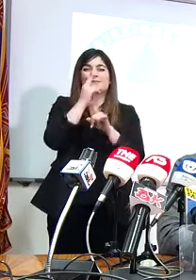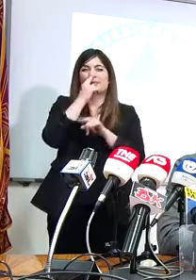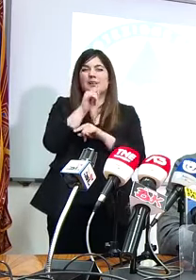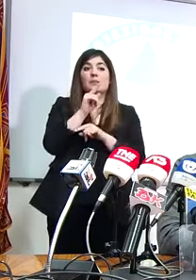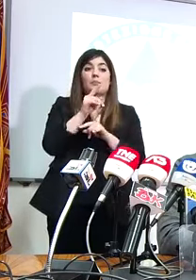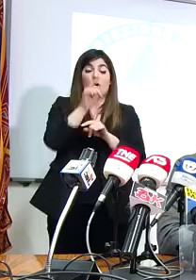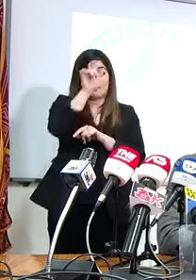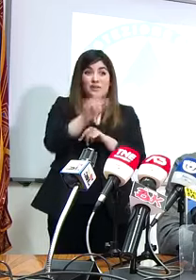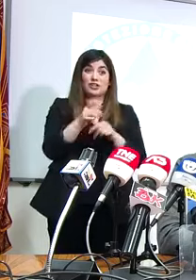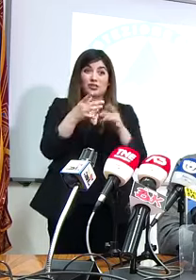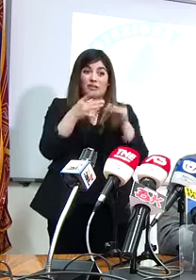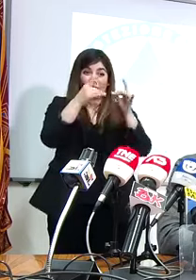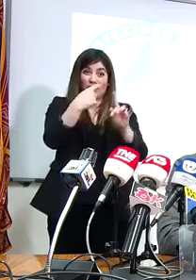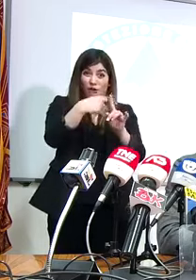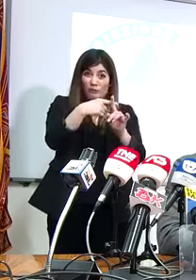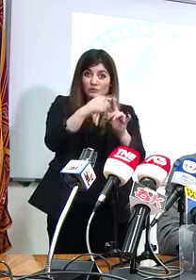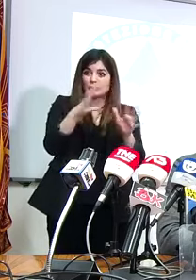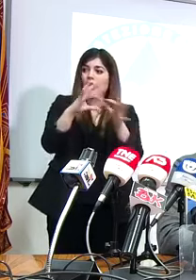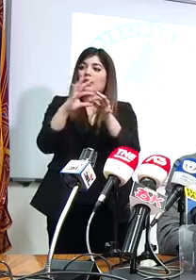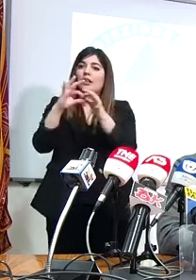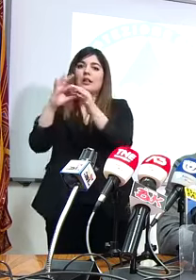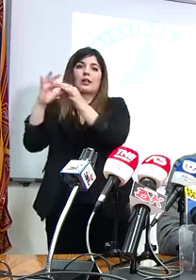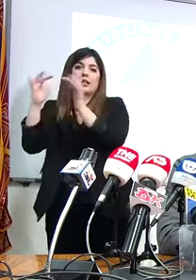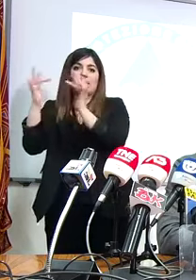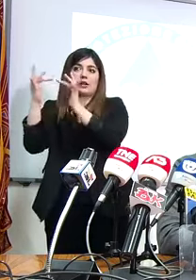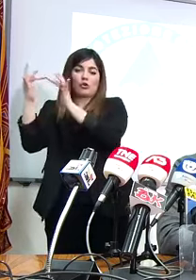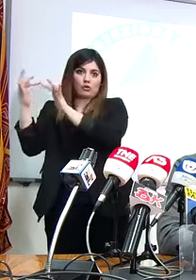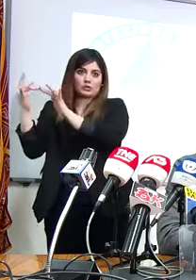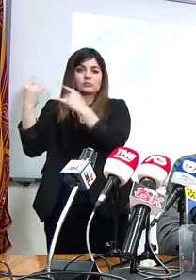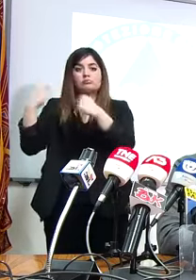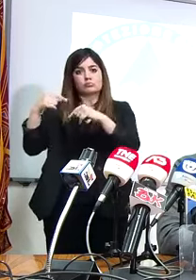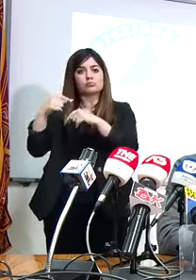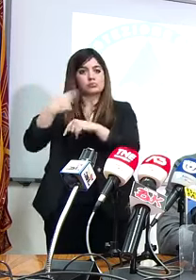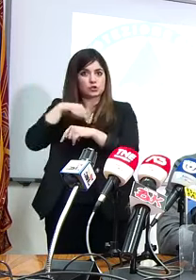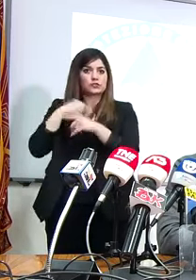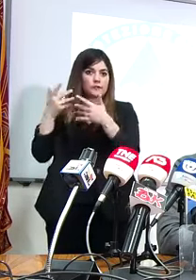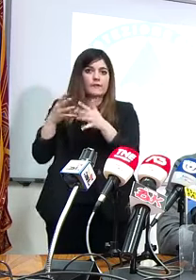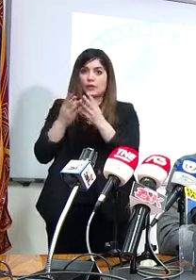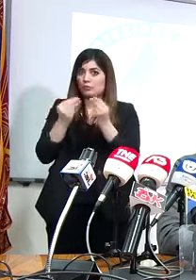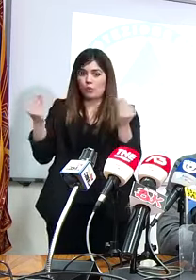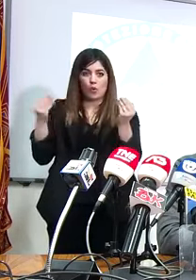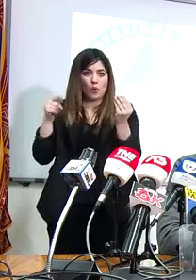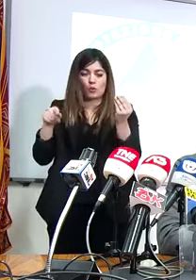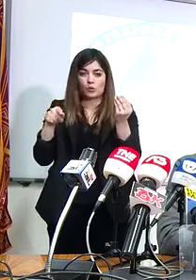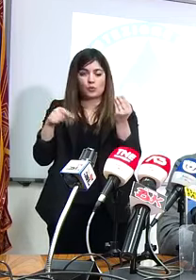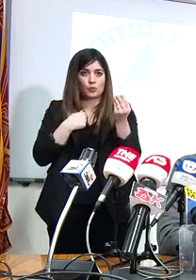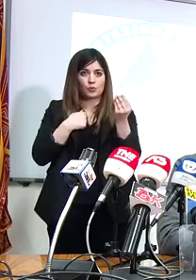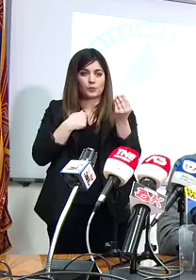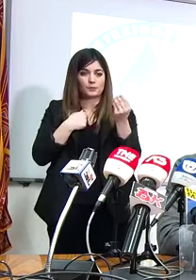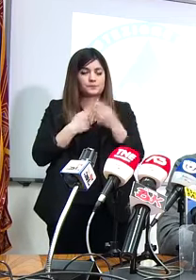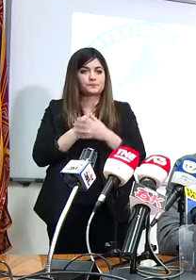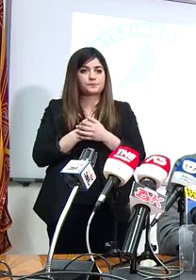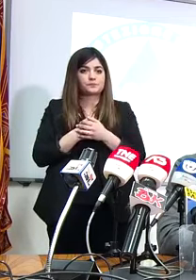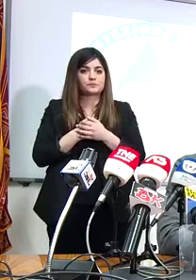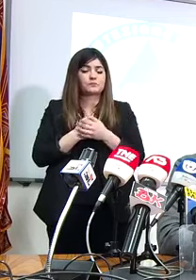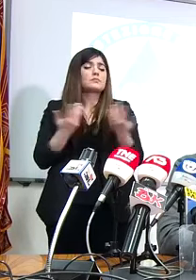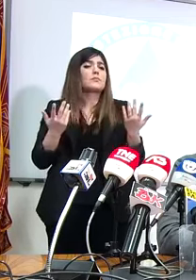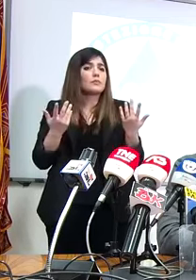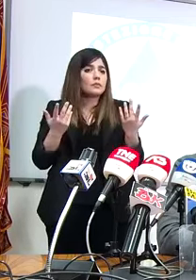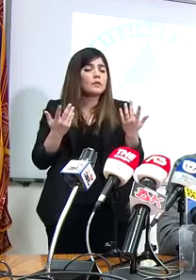e lo sottolineo questo molto probabilmente un superlativo assoluto e il fatto